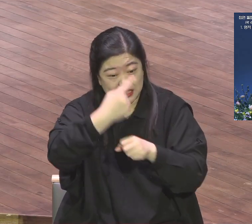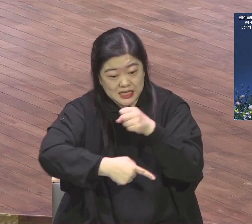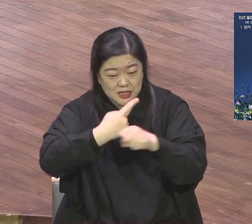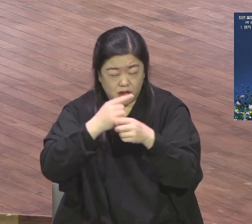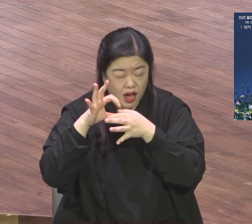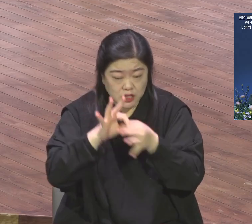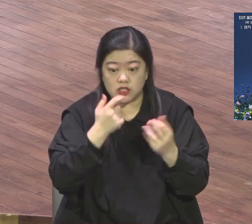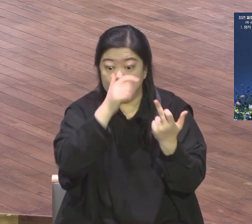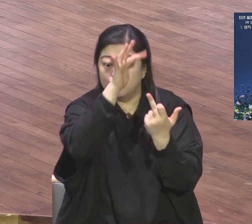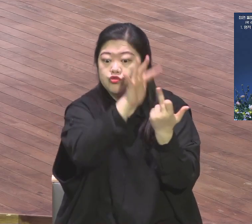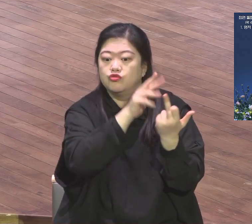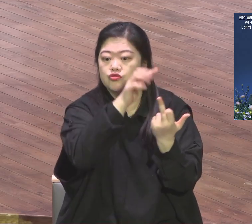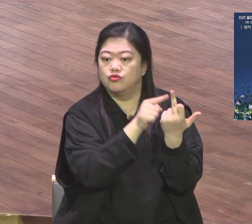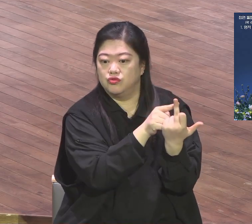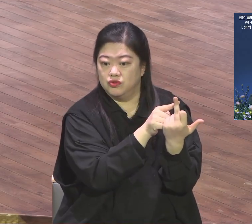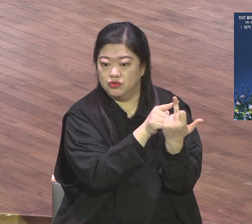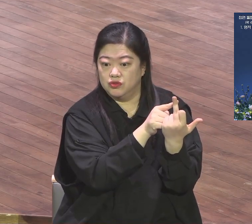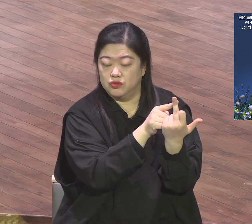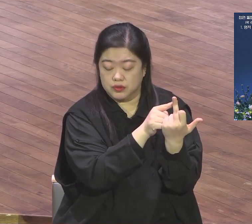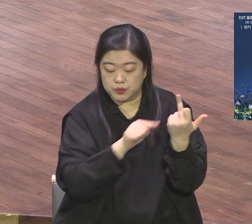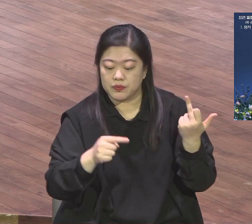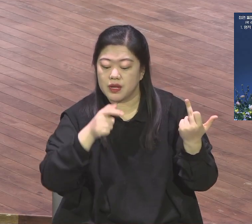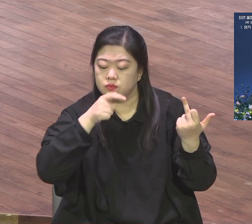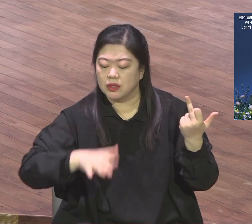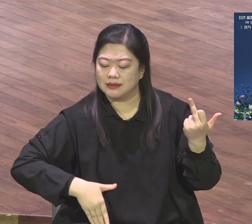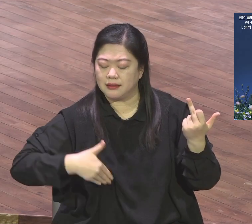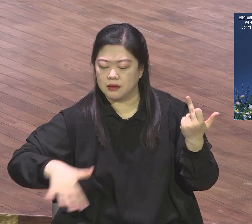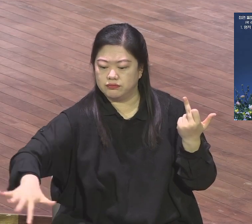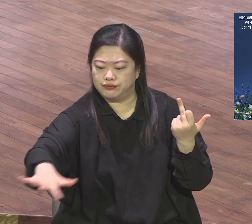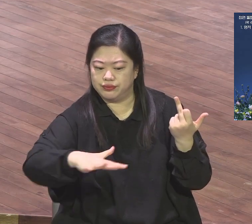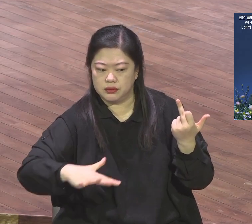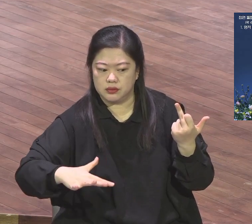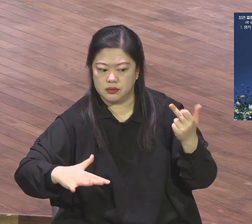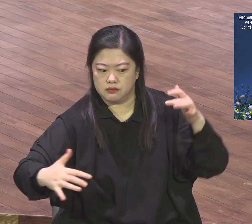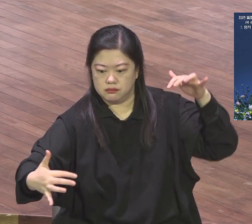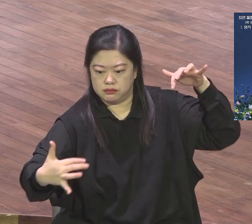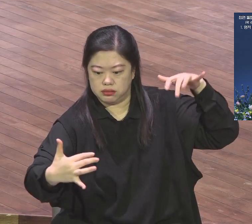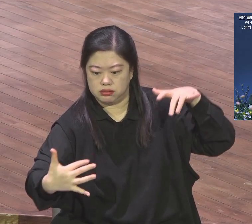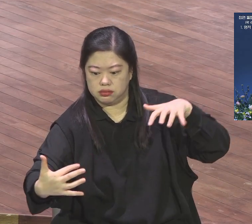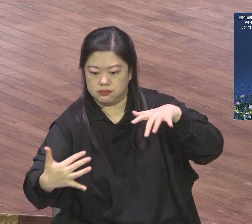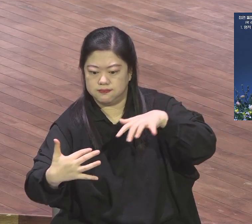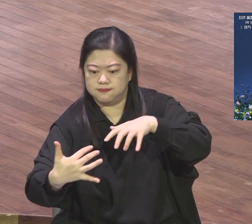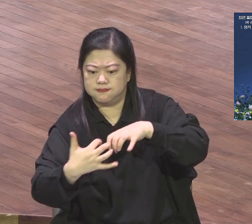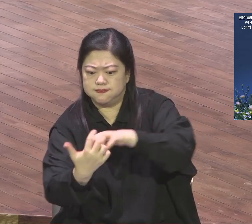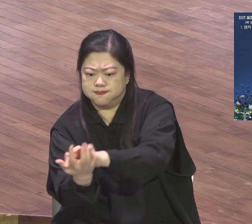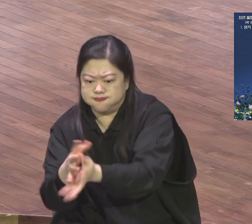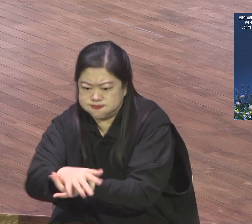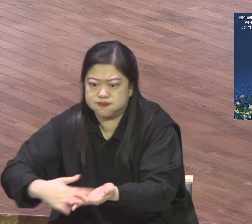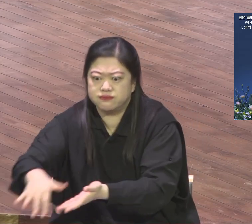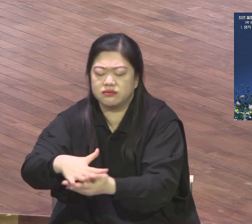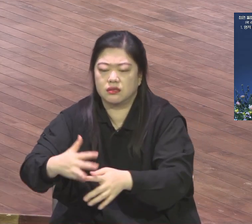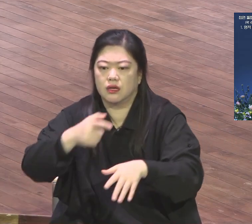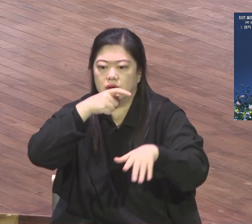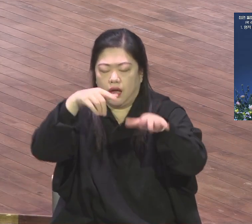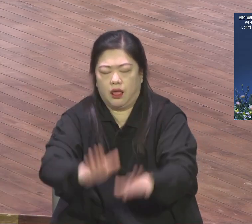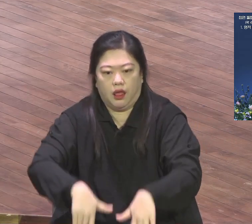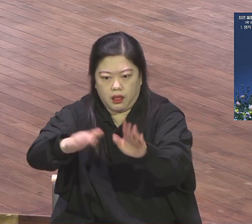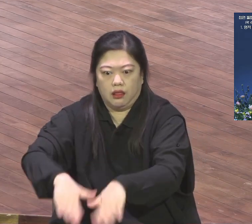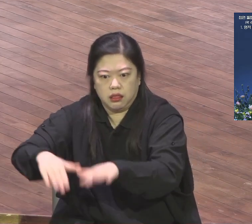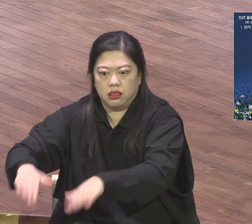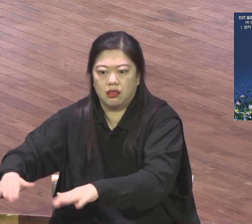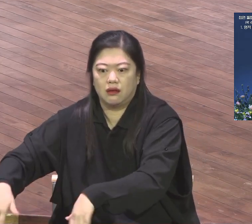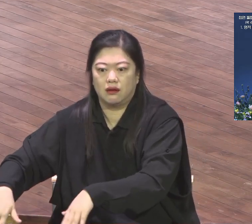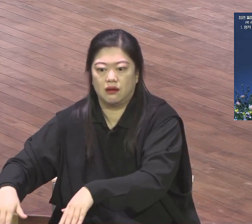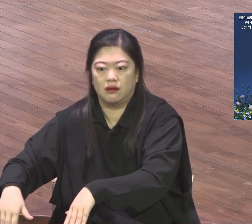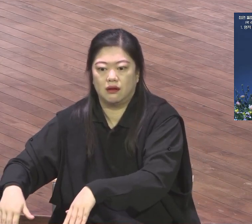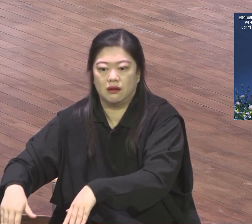것입니다. 그런데 오늘 본문에 보면 상황이 아주 급박함을 볼 수 있어요. 단순히 그냥 풍랑이